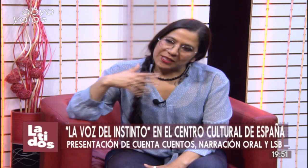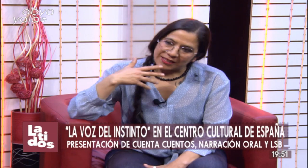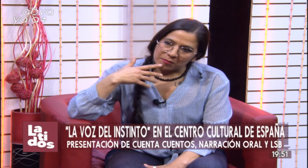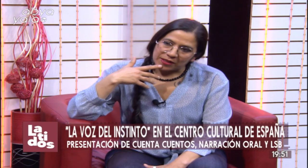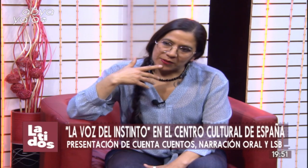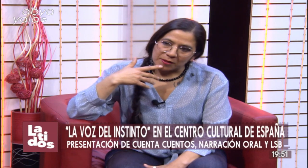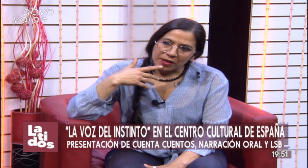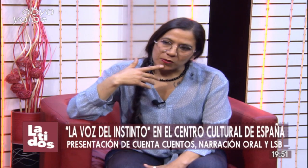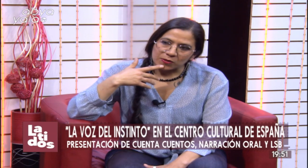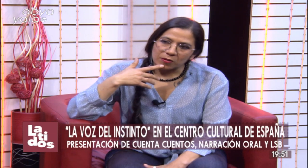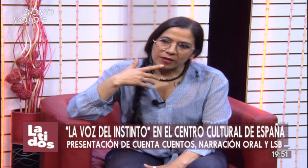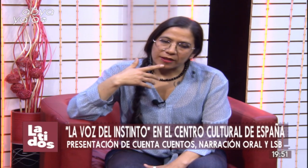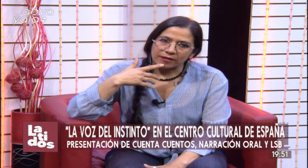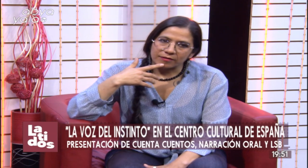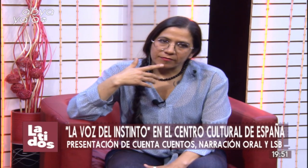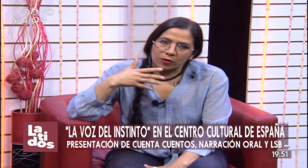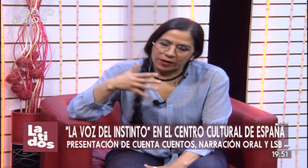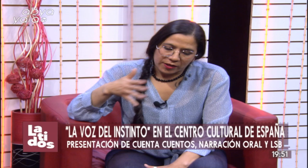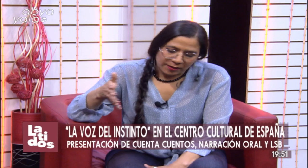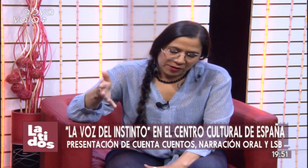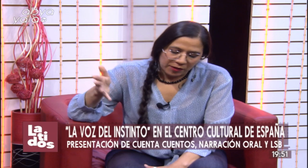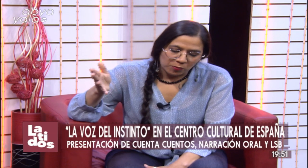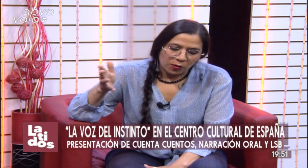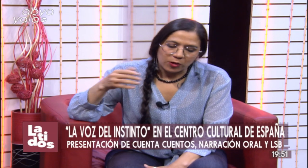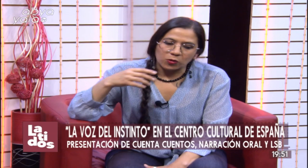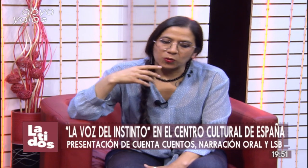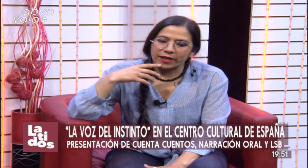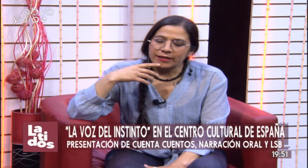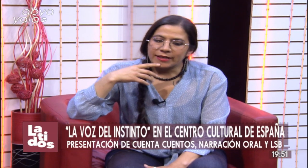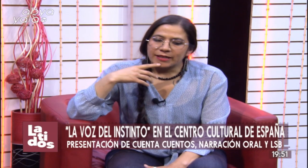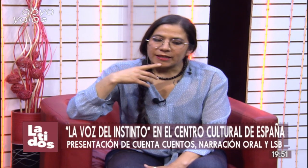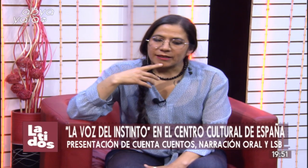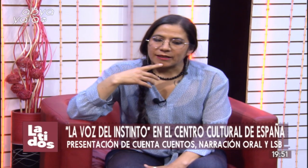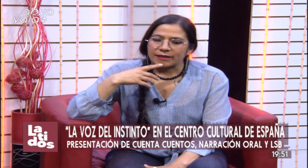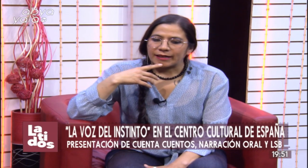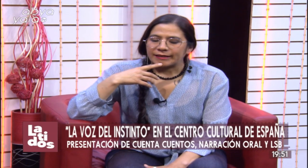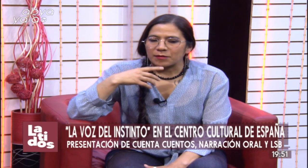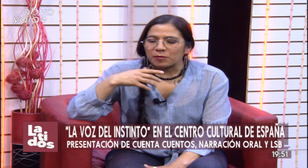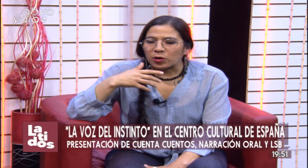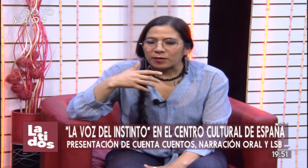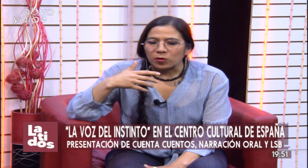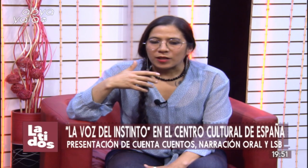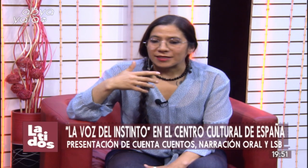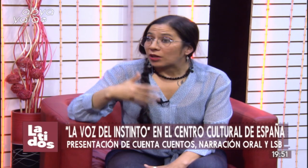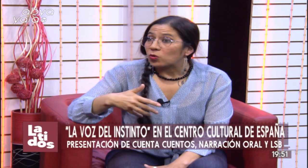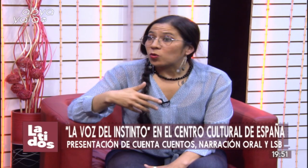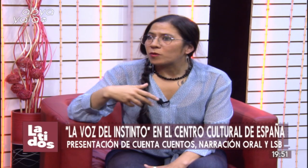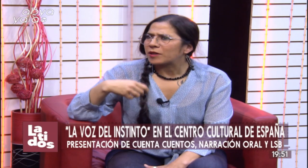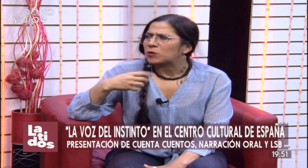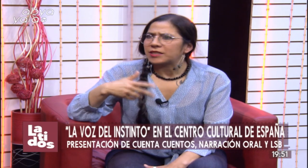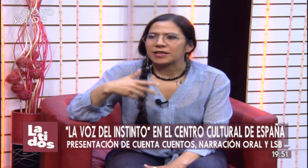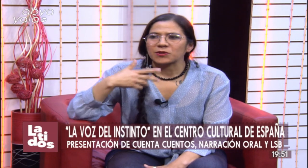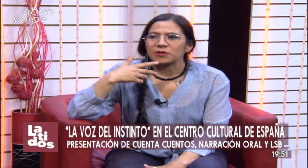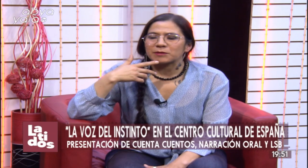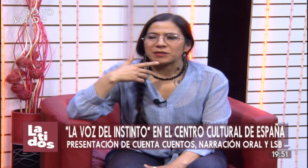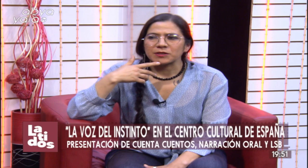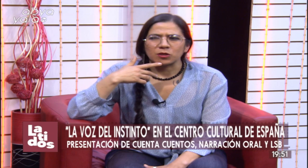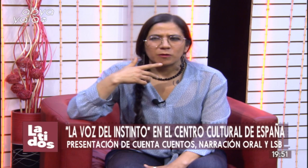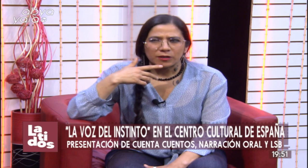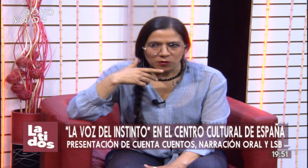venidos a menos, ¿no? Aunque ahora estamos hablando un poco de cultura, el tema, por ejemplo, de la salud, de justicia, son espacios que todavía no son